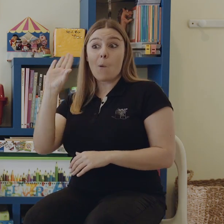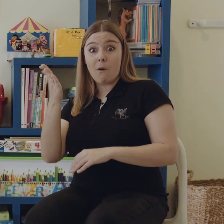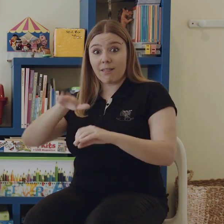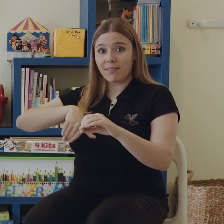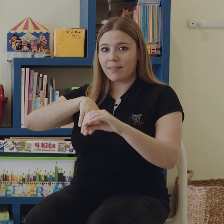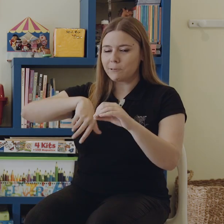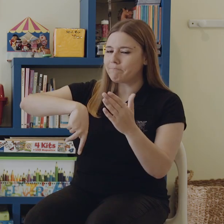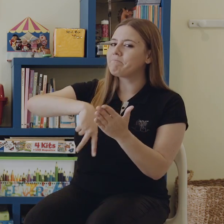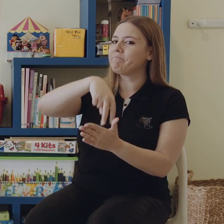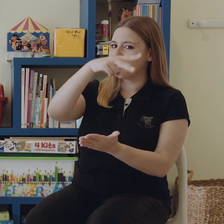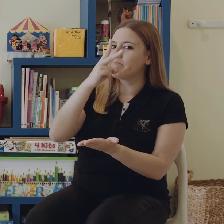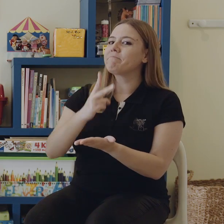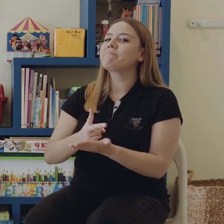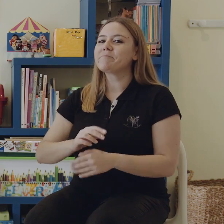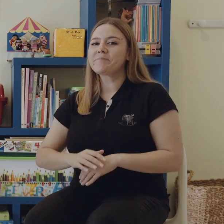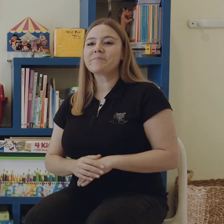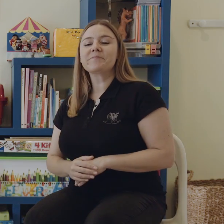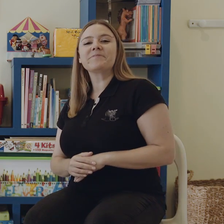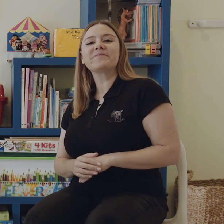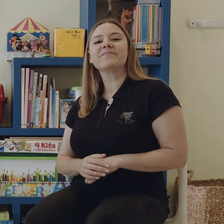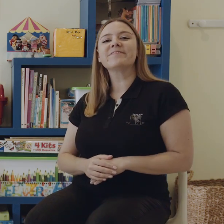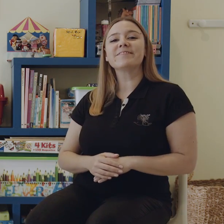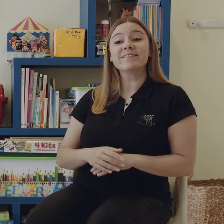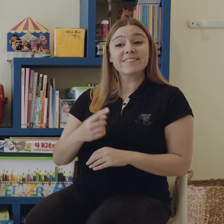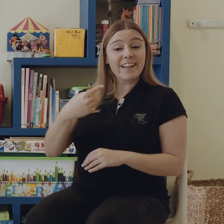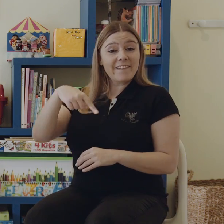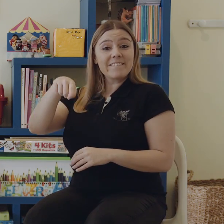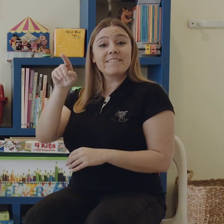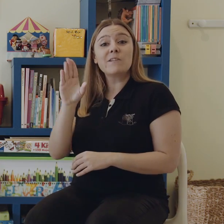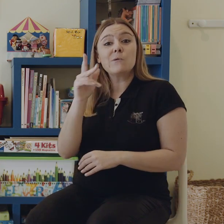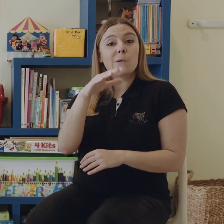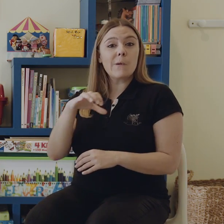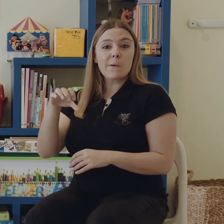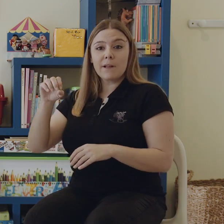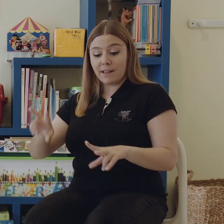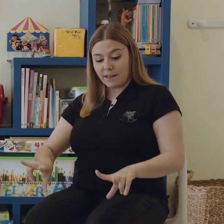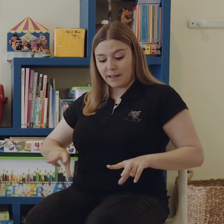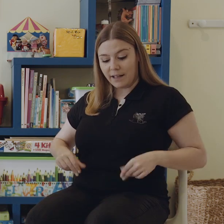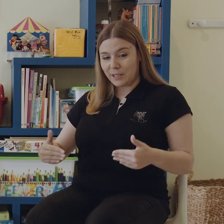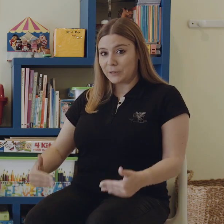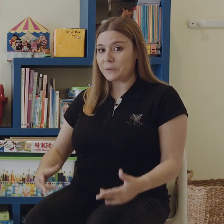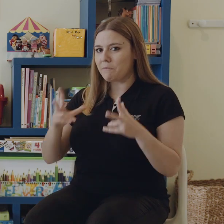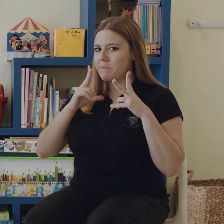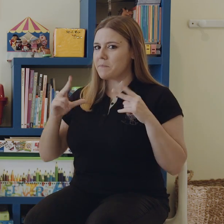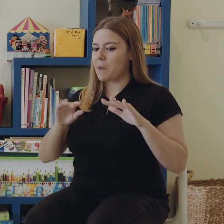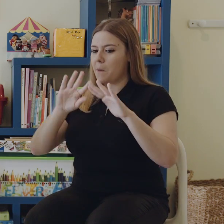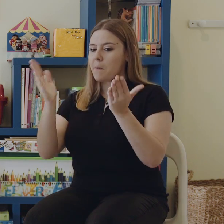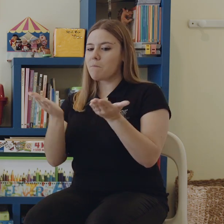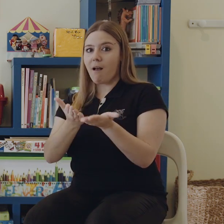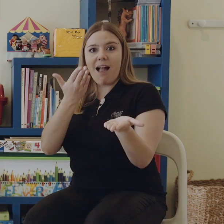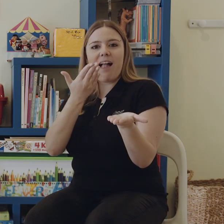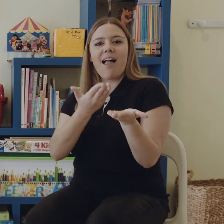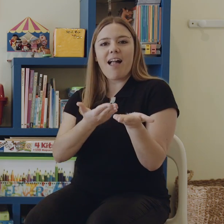quando dá um chuto, dá um trambolhão. Lá vai o João Balão, de calções, camisa e bola na